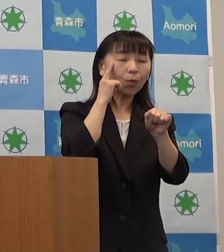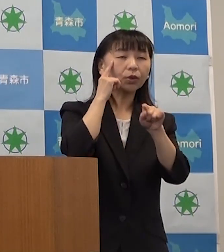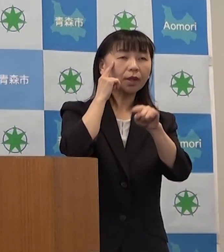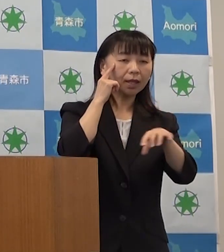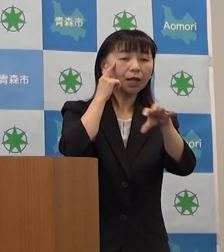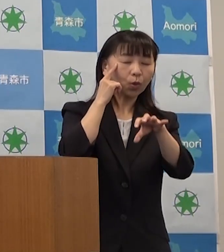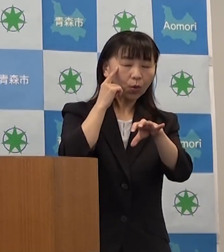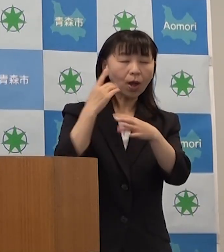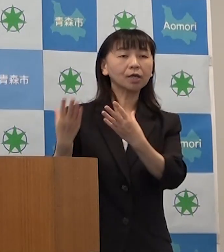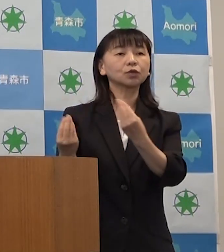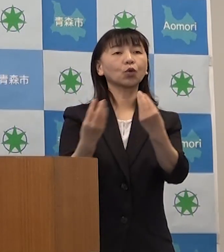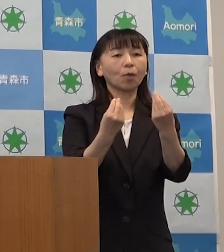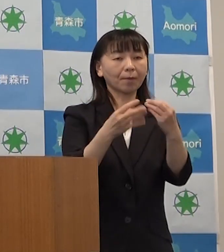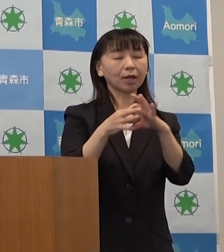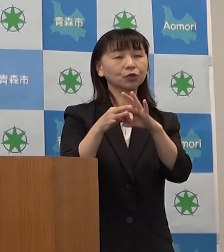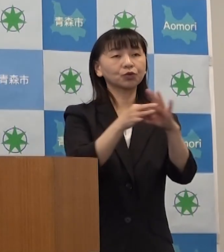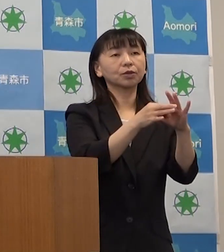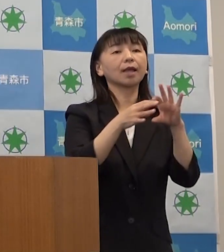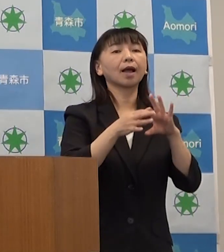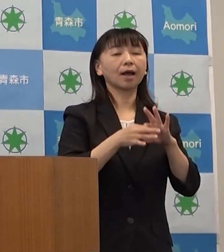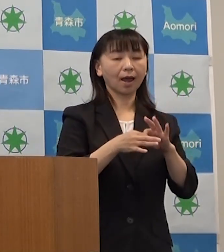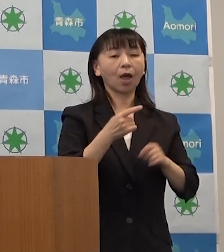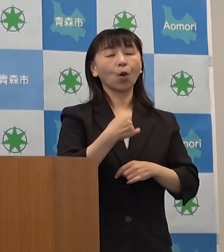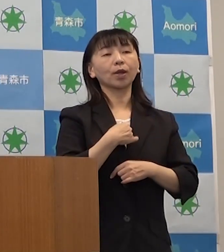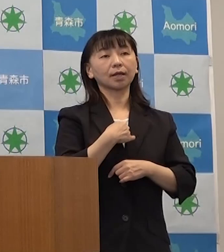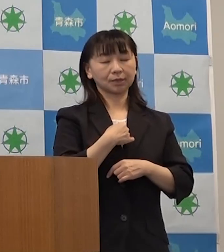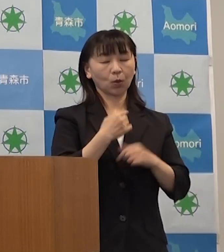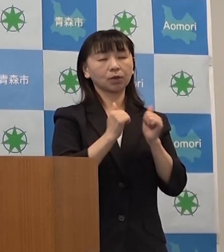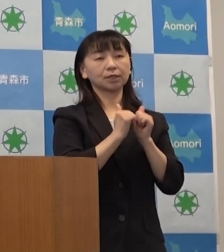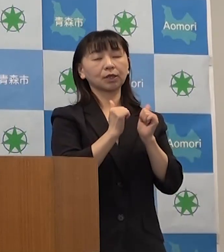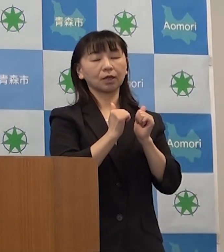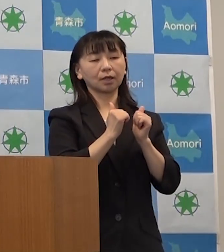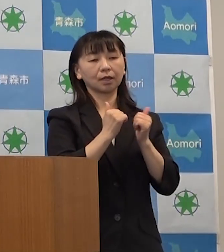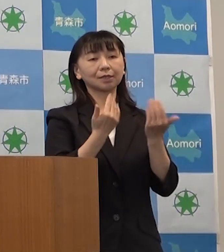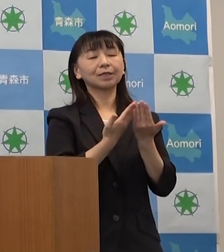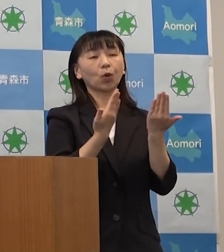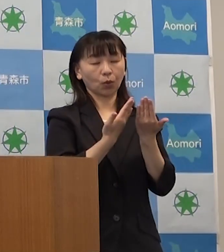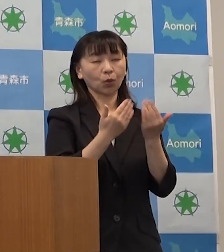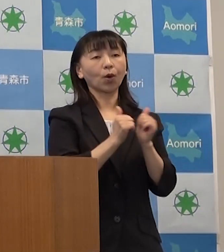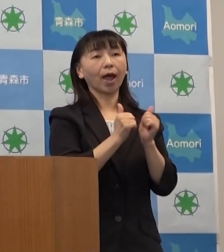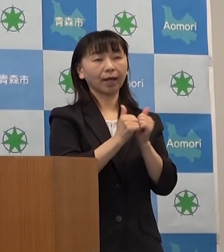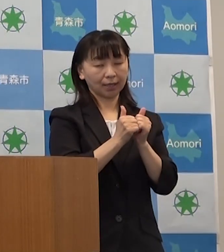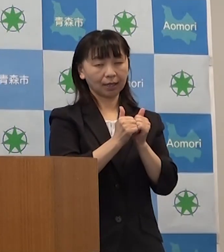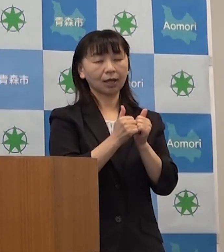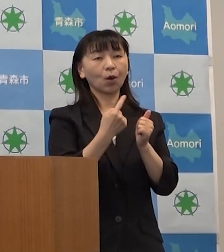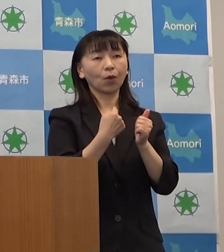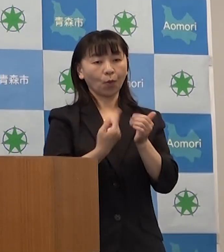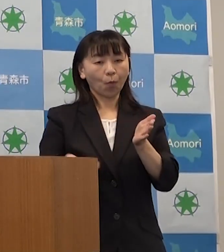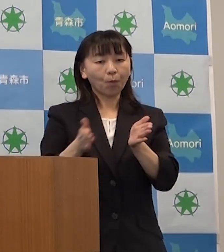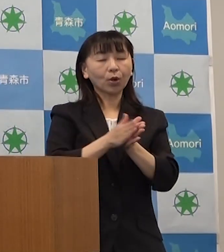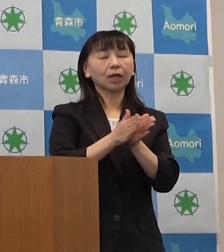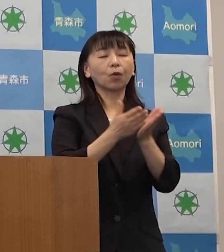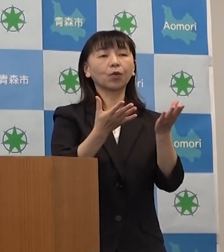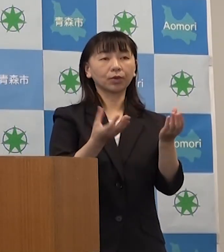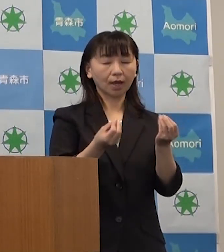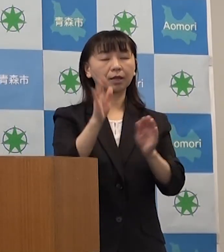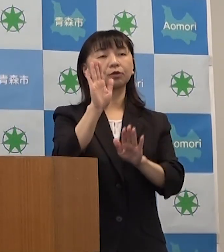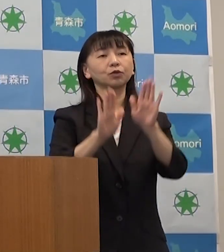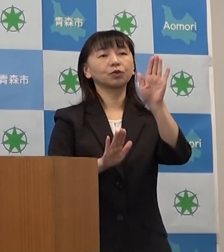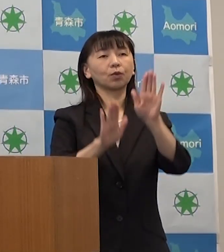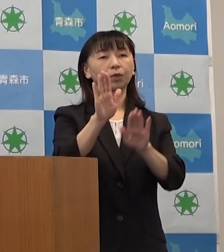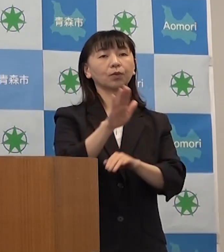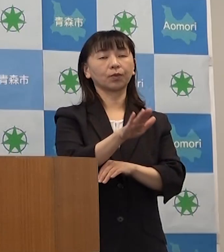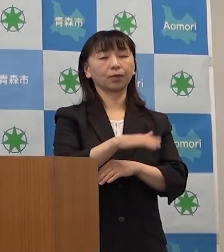そのまま続けながら、私の仕事会議ですとかその辺の新しいことを少し盛り込んだという、そういう状況になっています